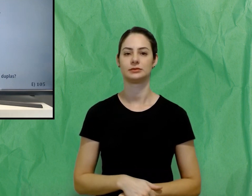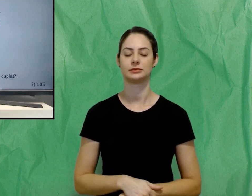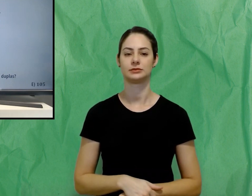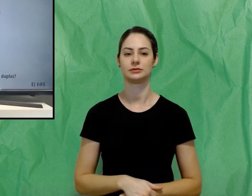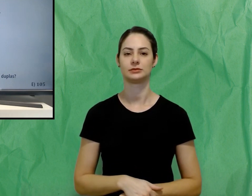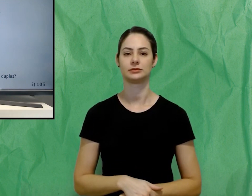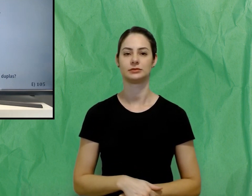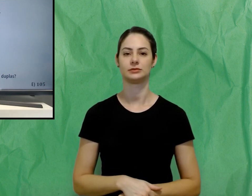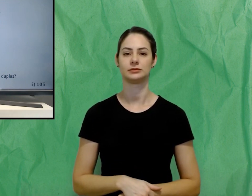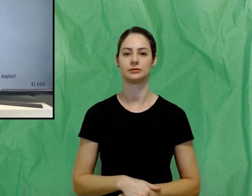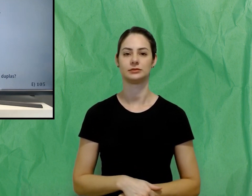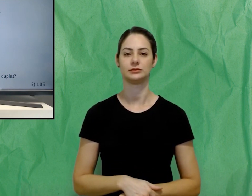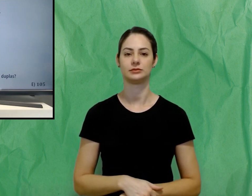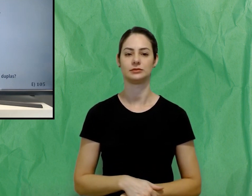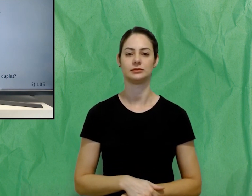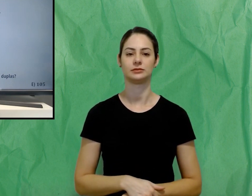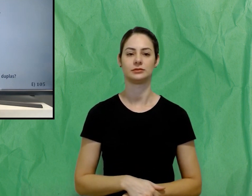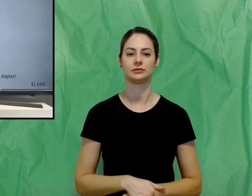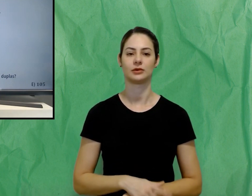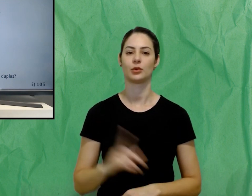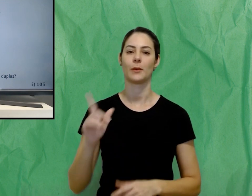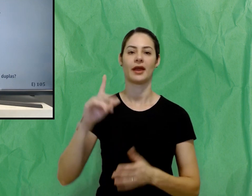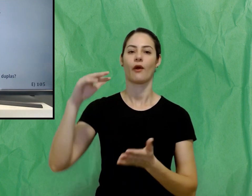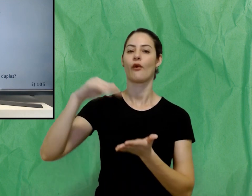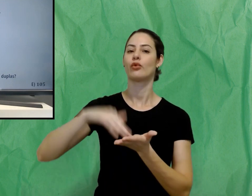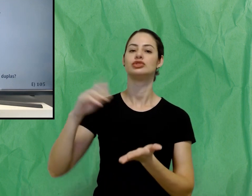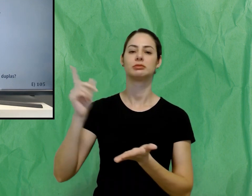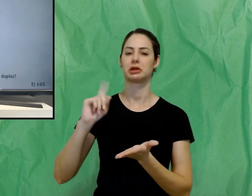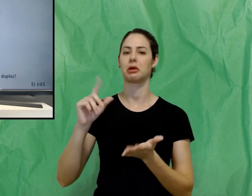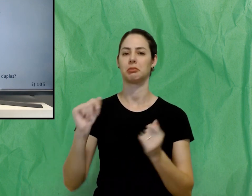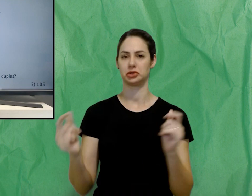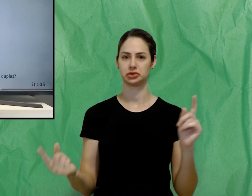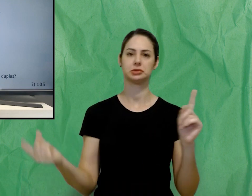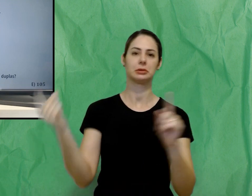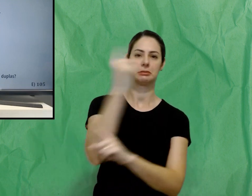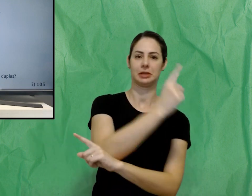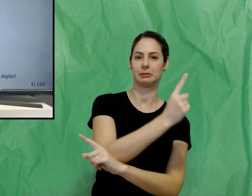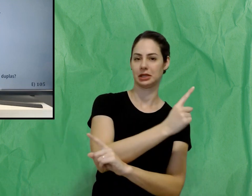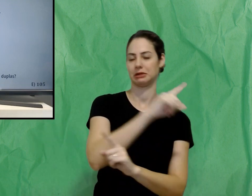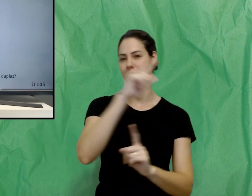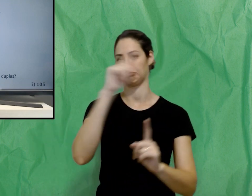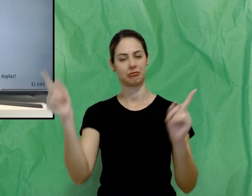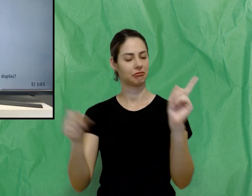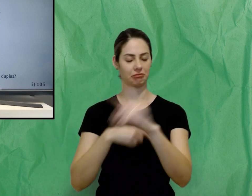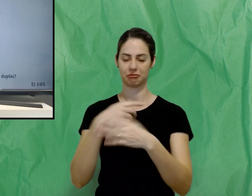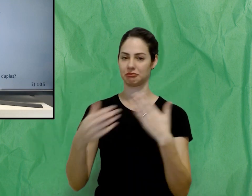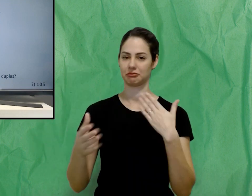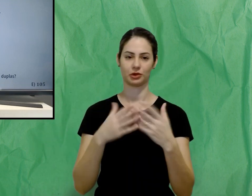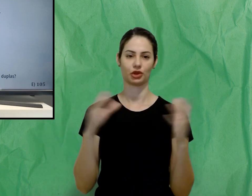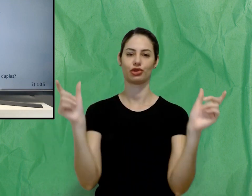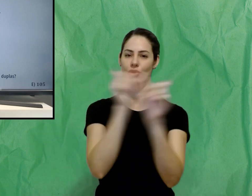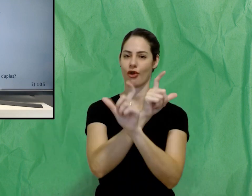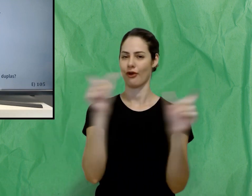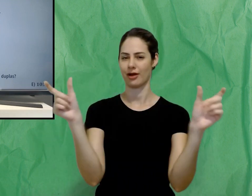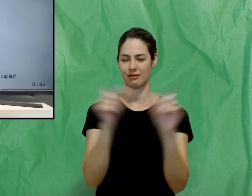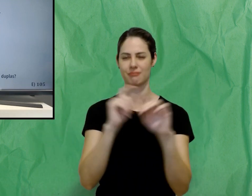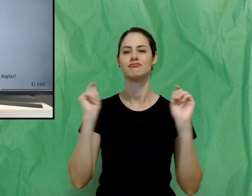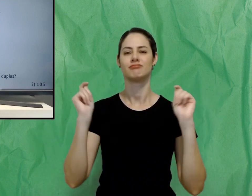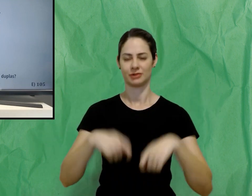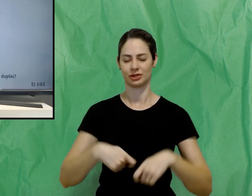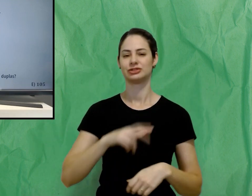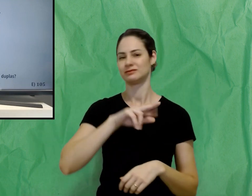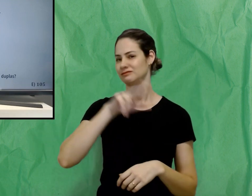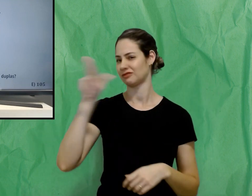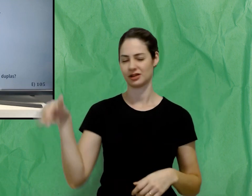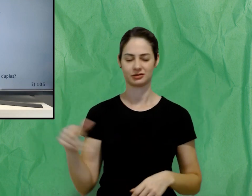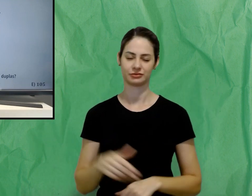formada, a dupla de vôlei, mas não seria a última dupla. Ela poderia estar aqui, eu poderia fazer várias trocas e as configurações são sempre as